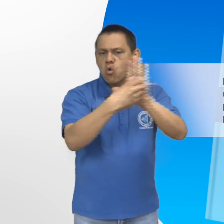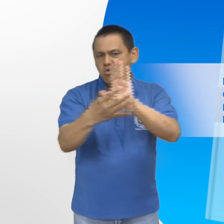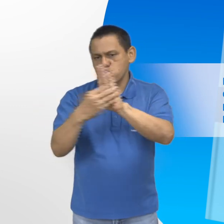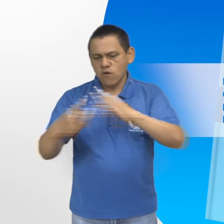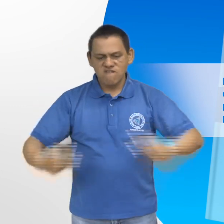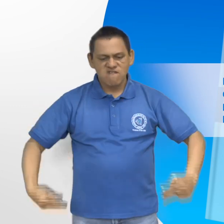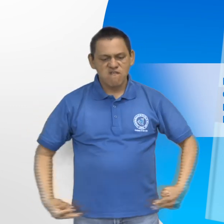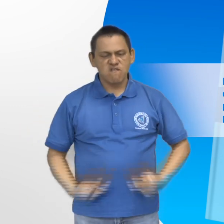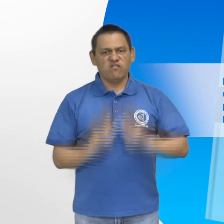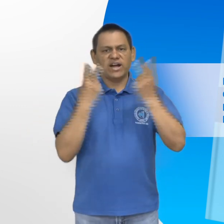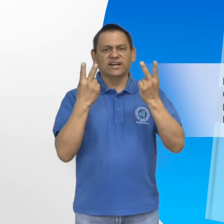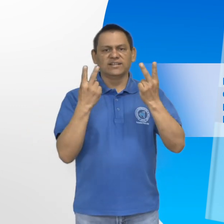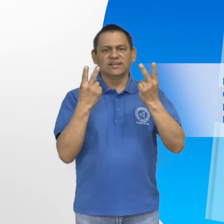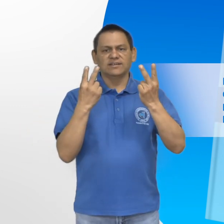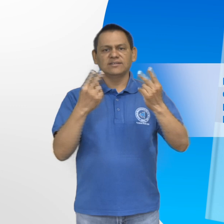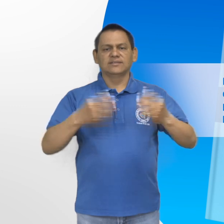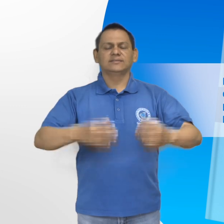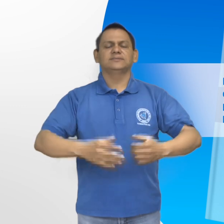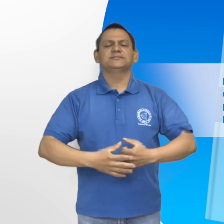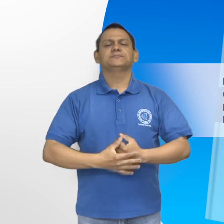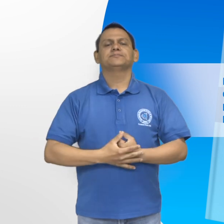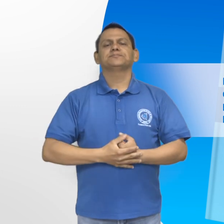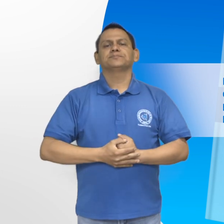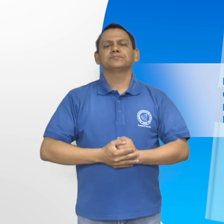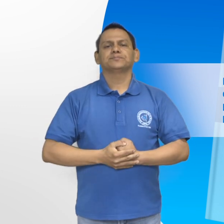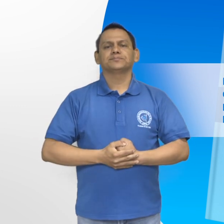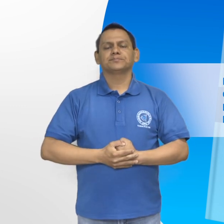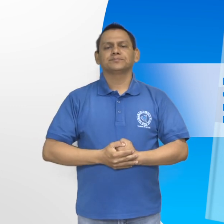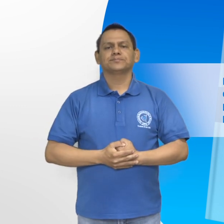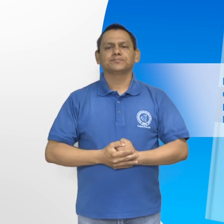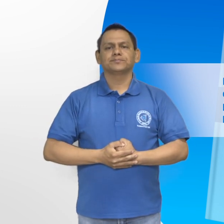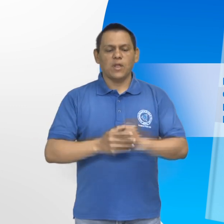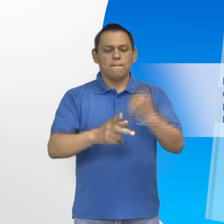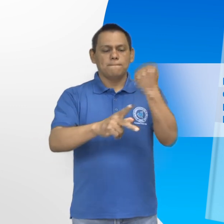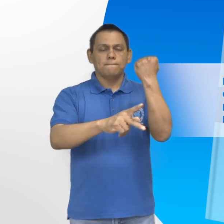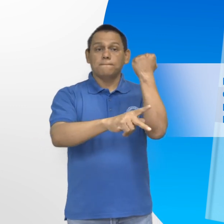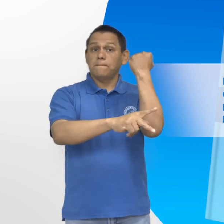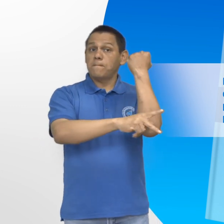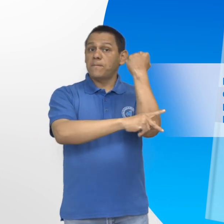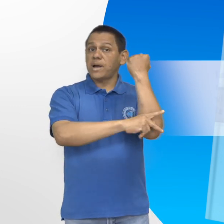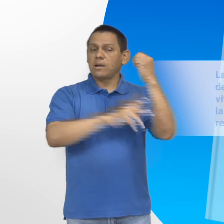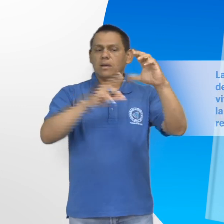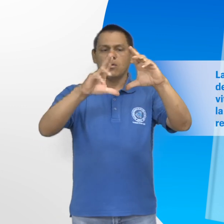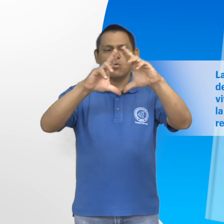biológica y por todos los procesos naturales que sustentan la vida.